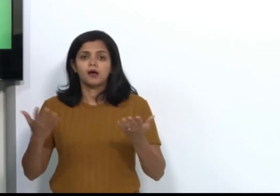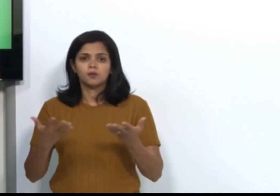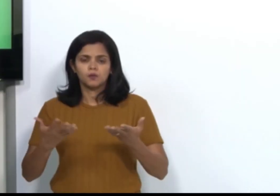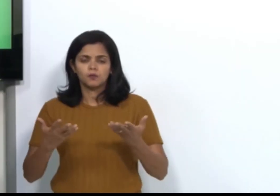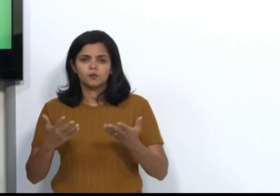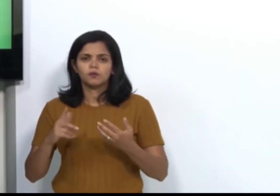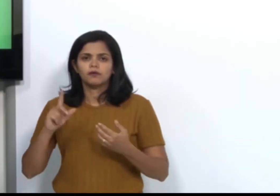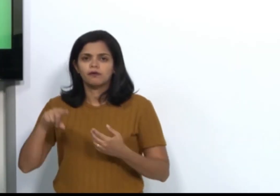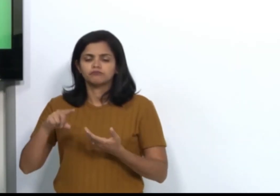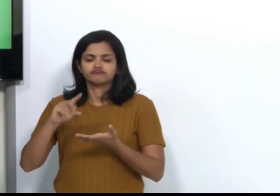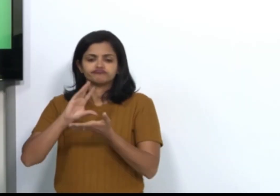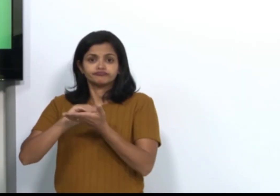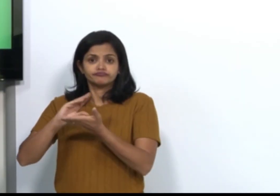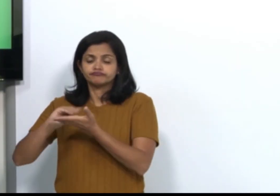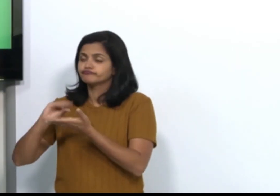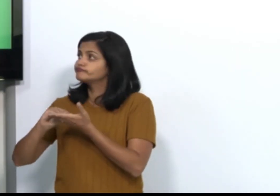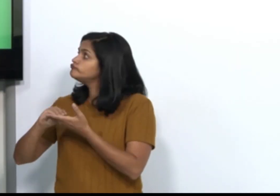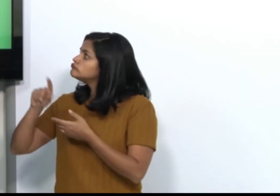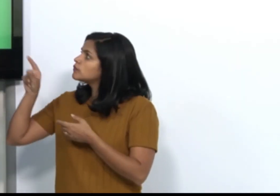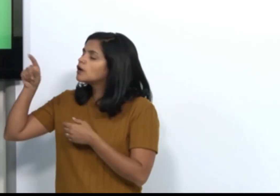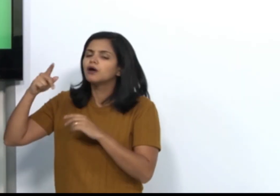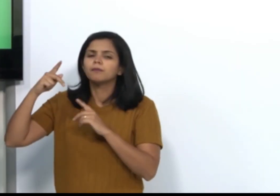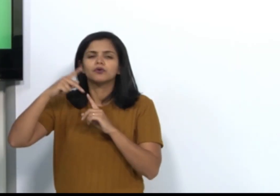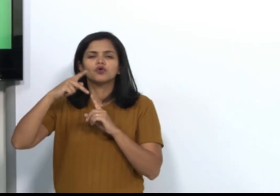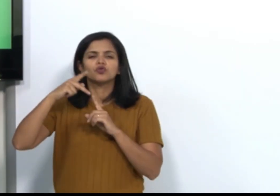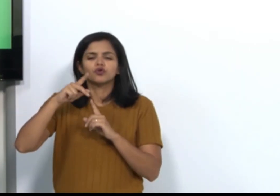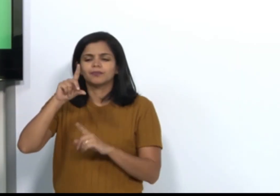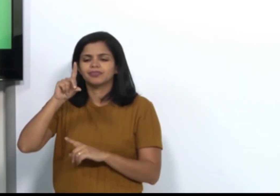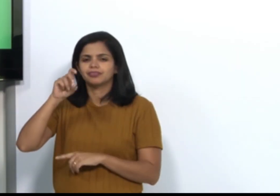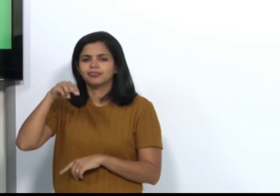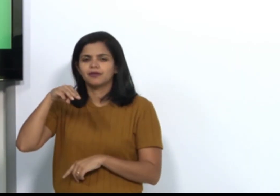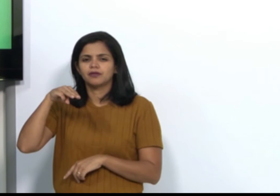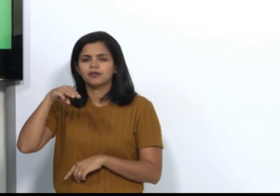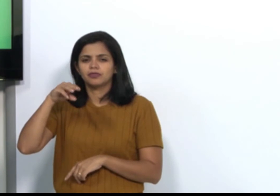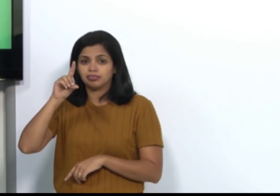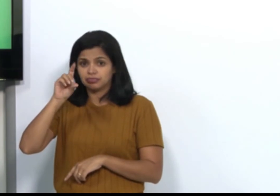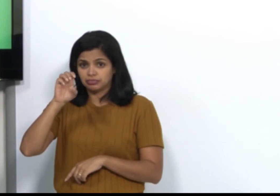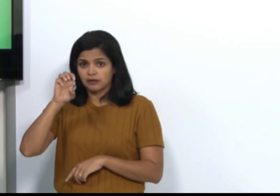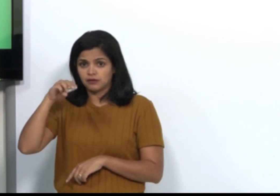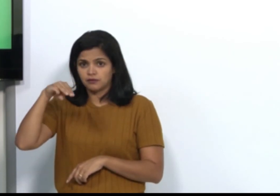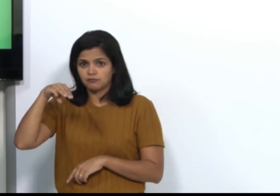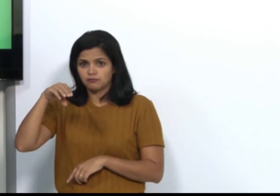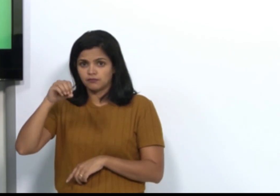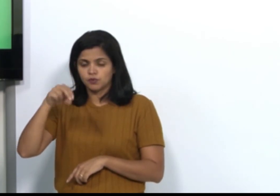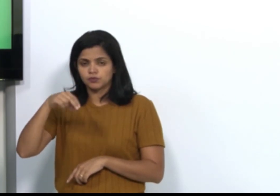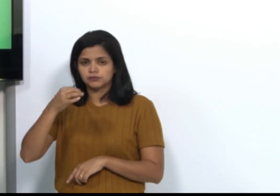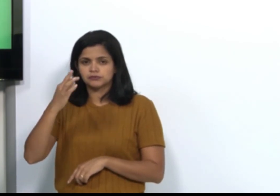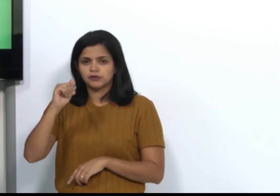Agora, com relação à notação dos pronomes demonstrativos.